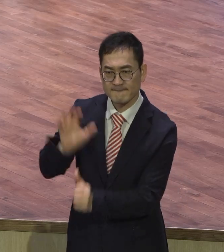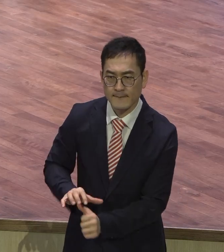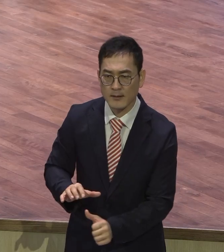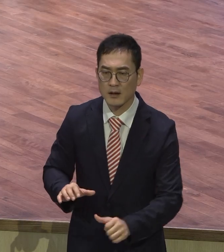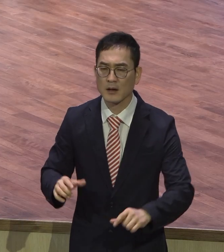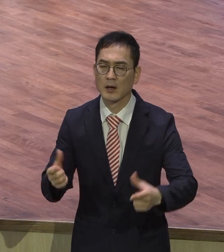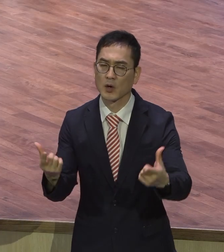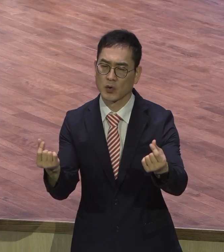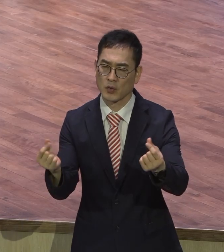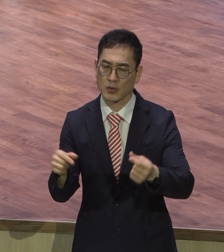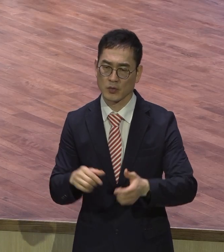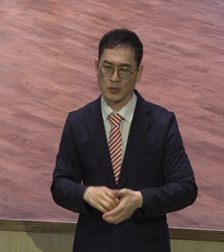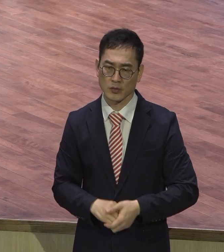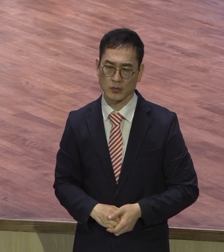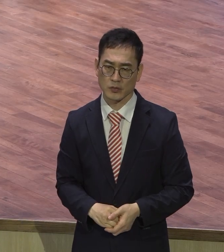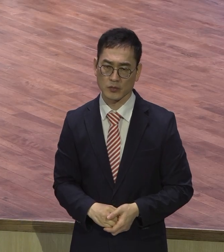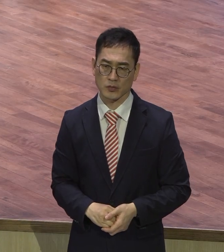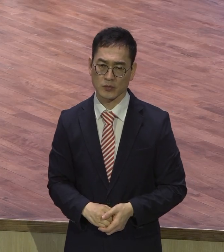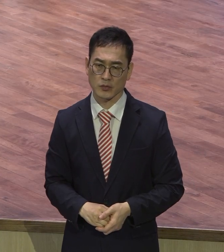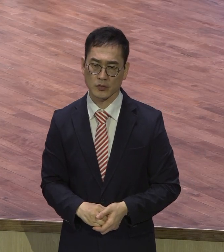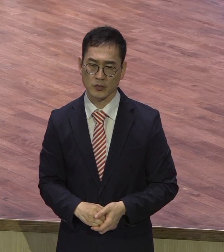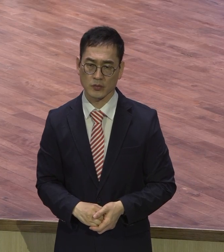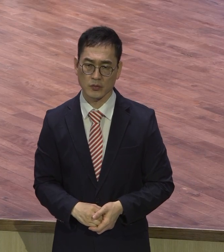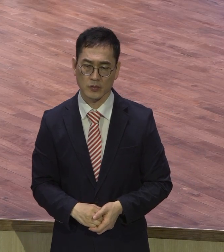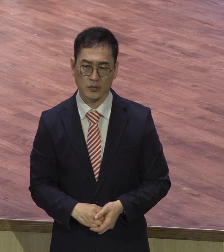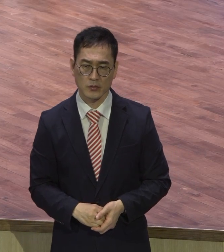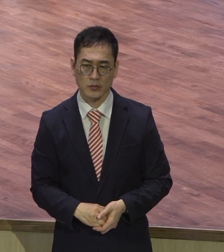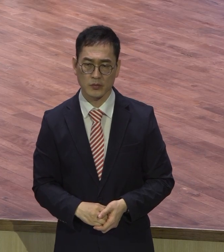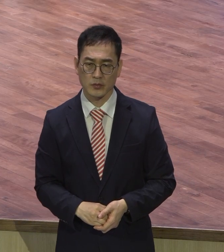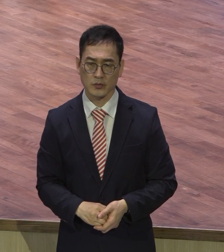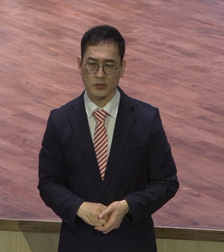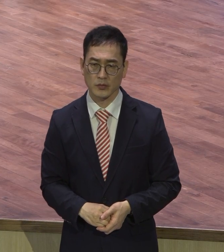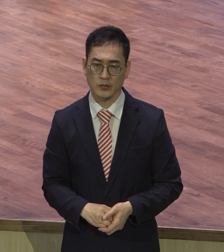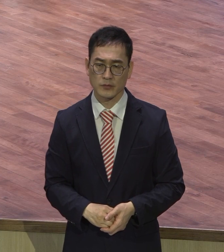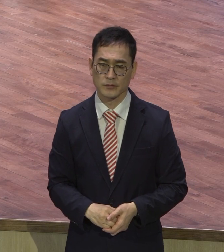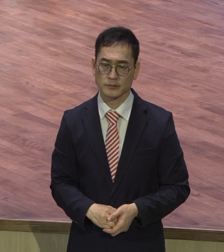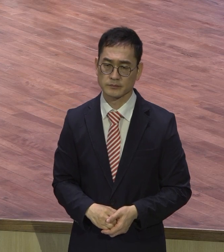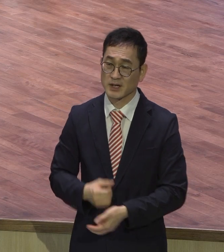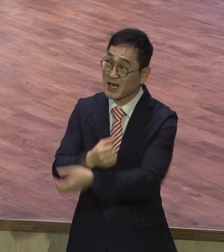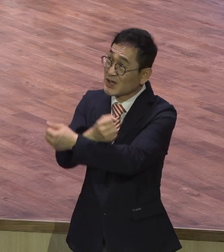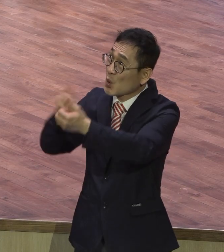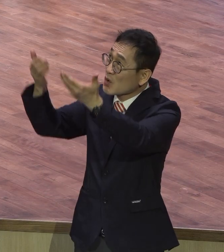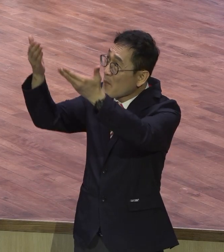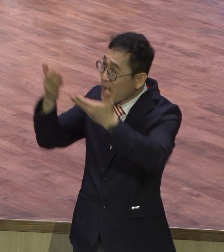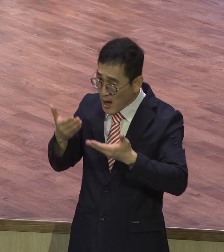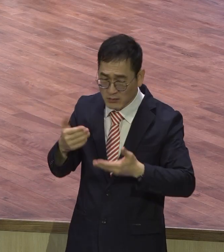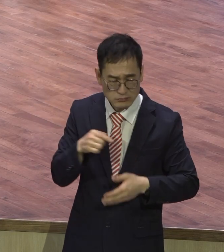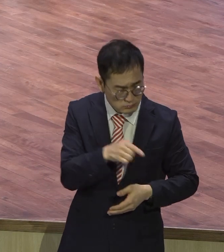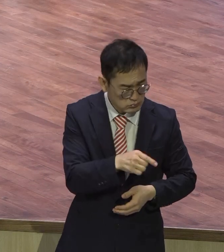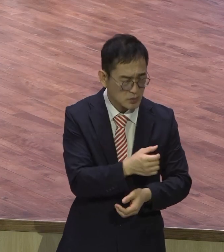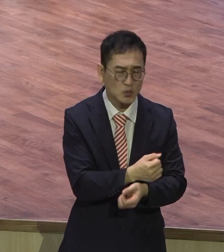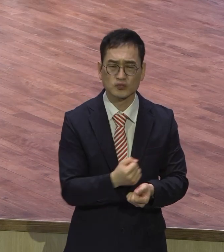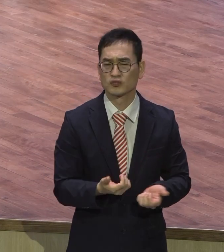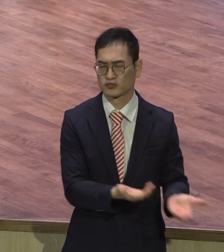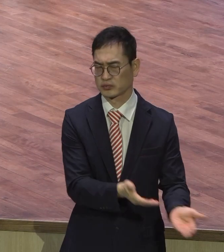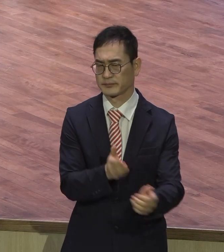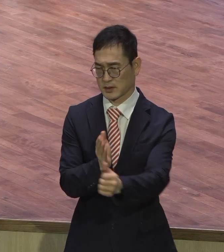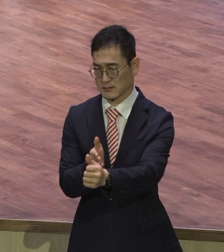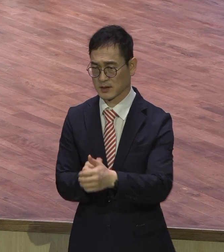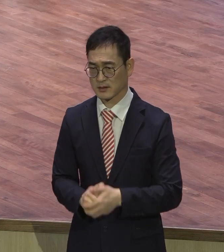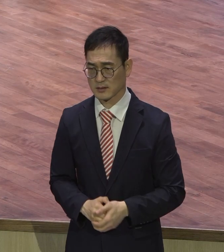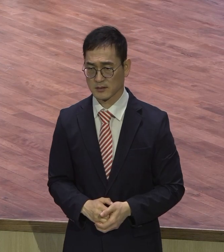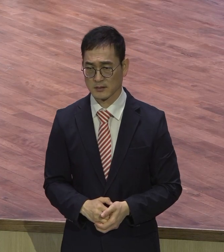여러분은 그리스도의 극률로 용서하시기 바랍니다 그래야 가족이 천국이 되요 가정 천국 옛날에 한번